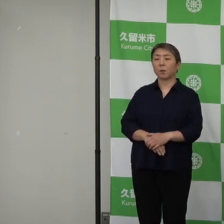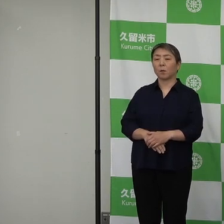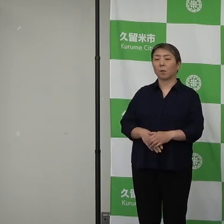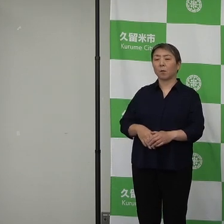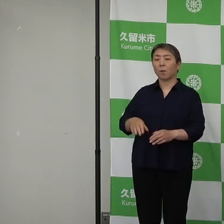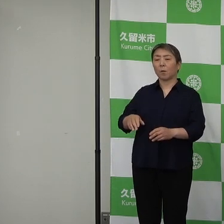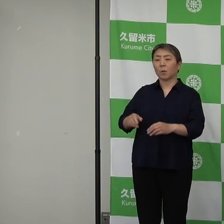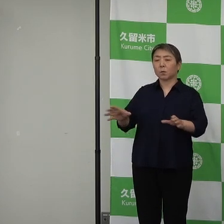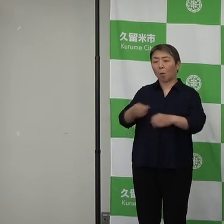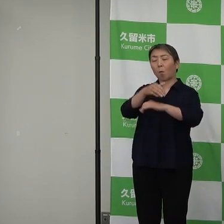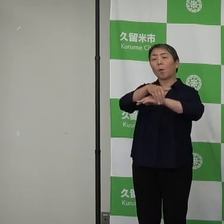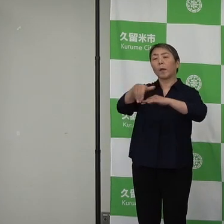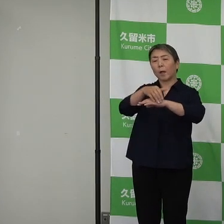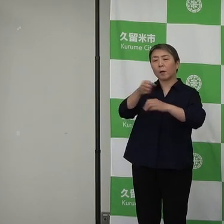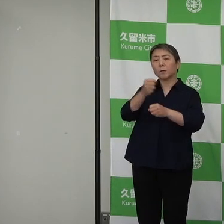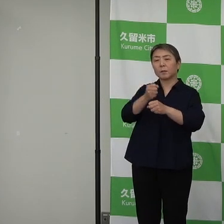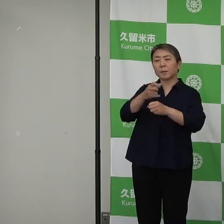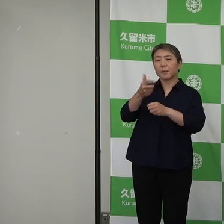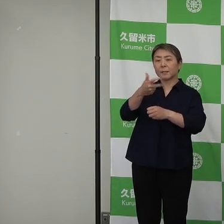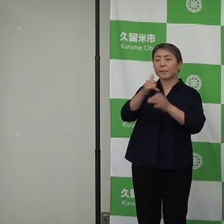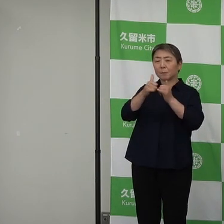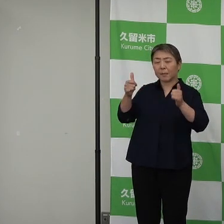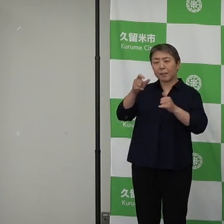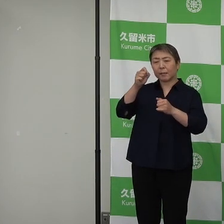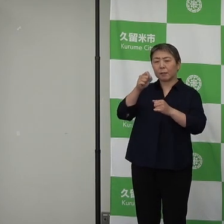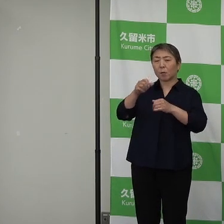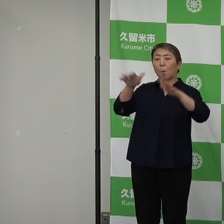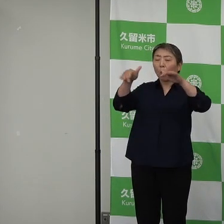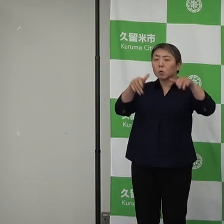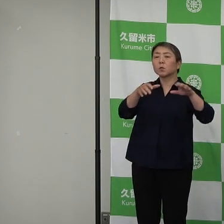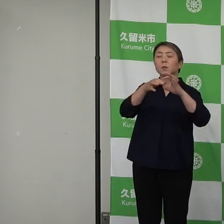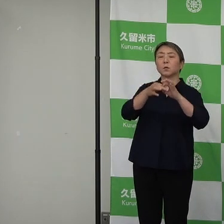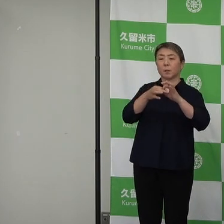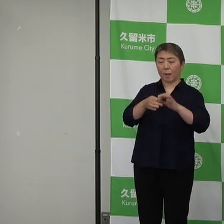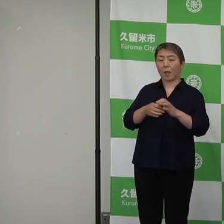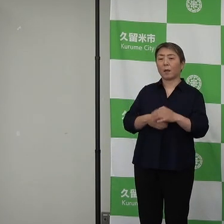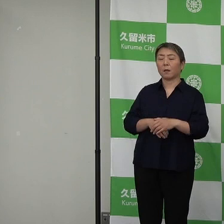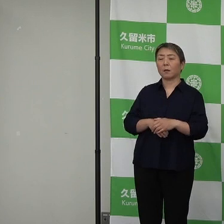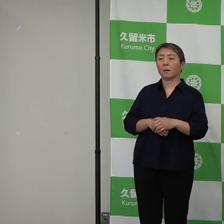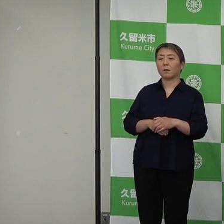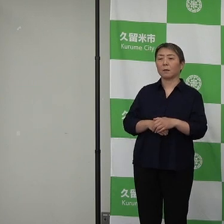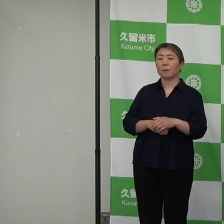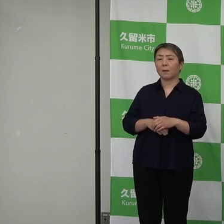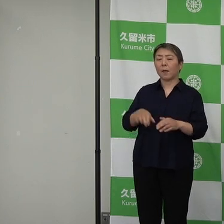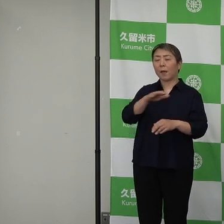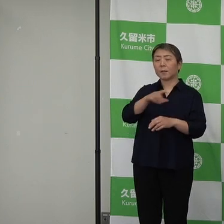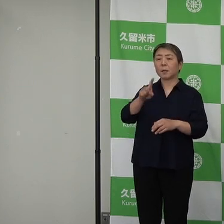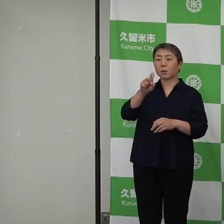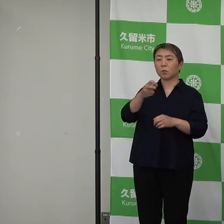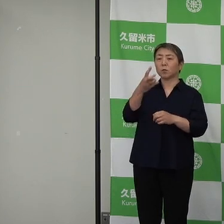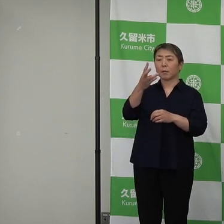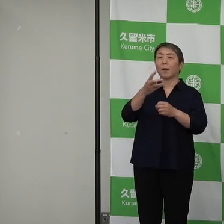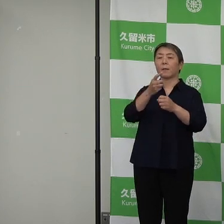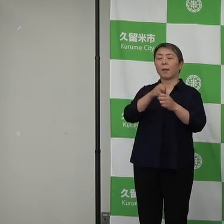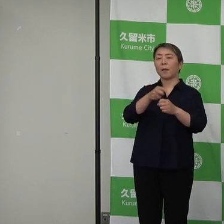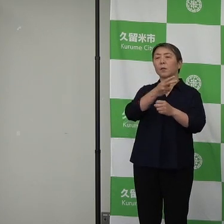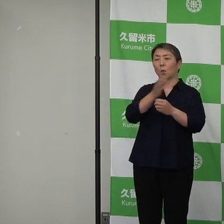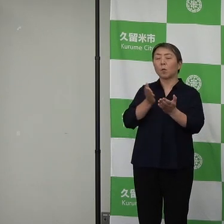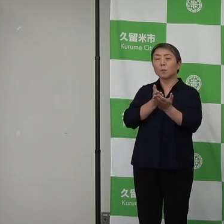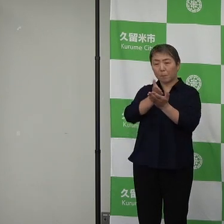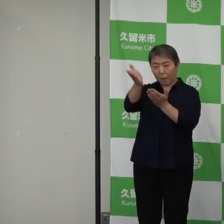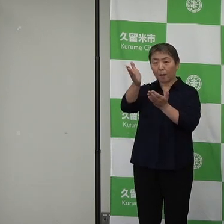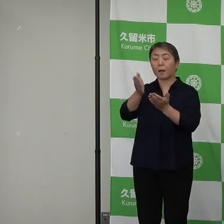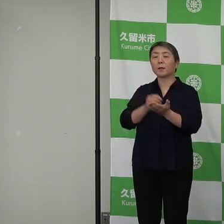総合計画策定の市民意識 募集については、平成13年度にスタート